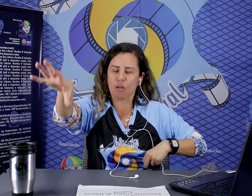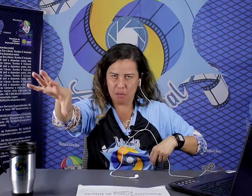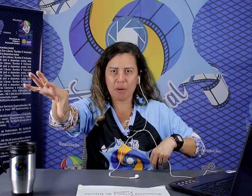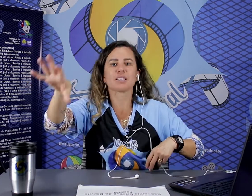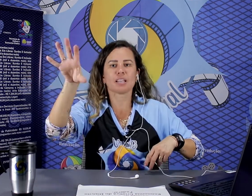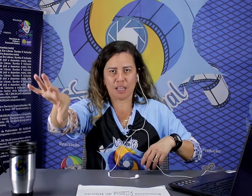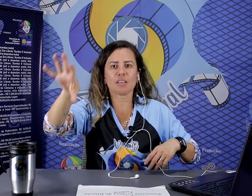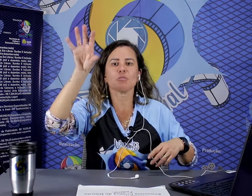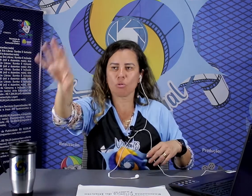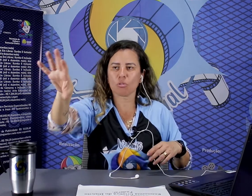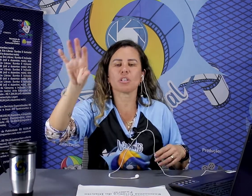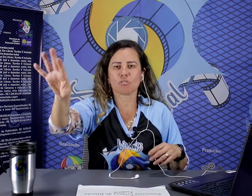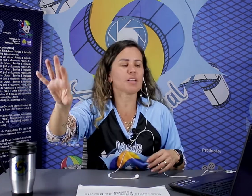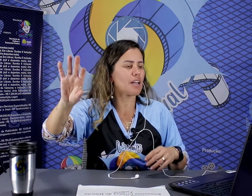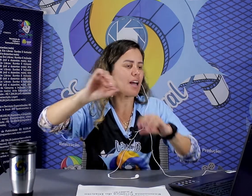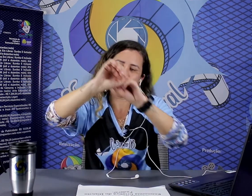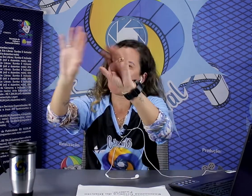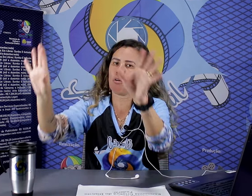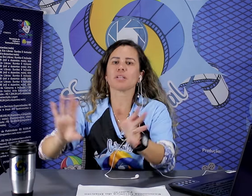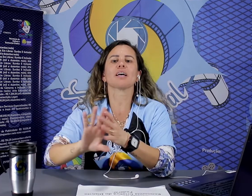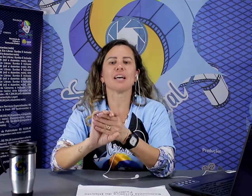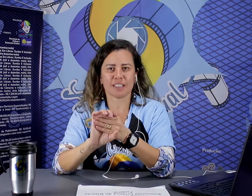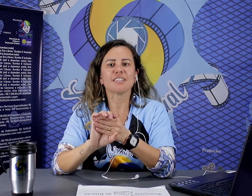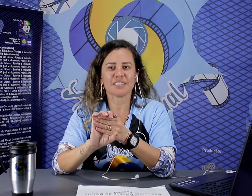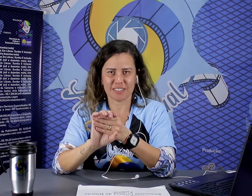mas ela tem o contexto dela lá, a obra está lá, né?